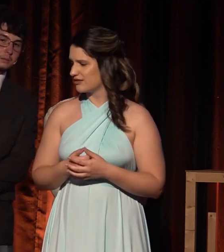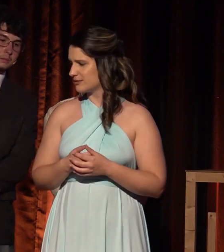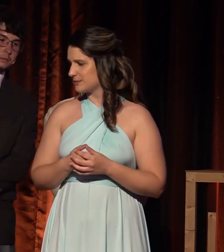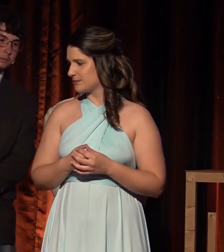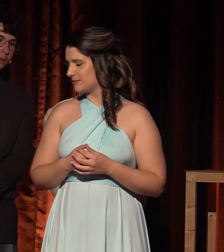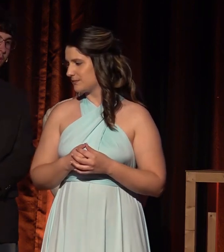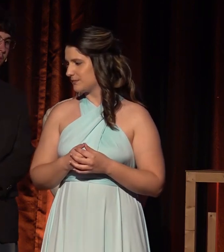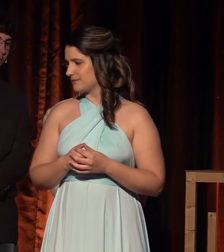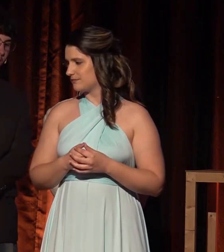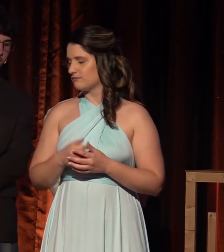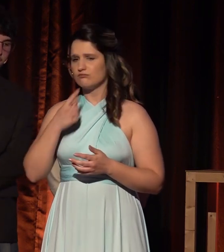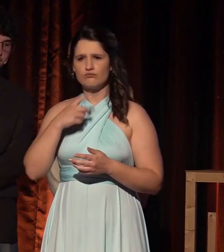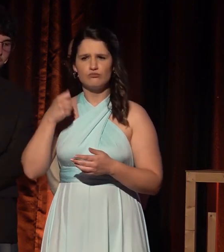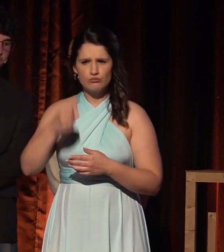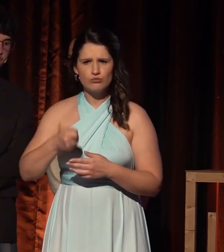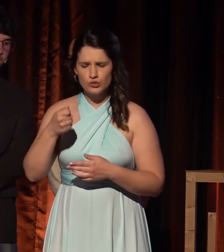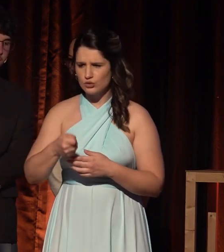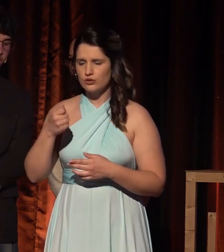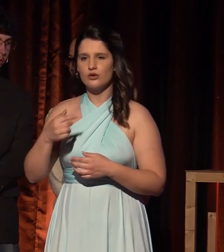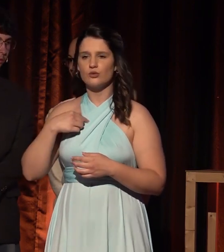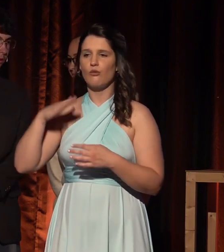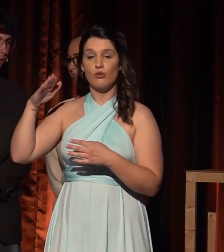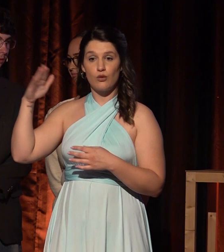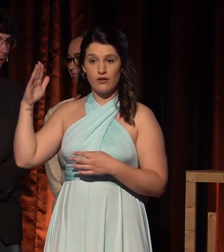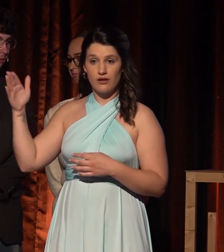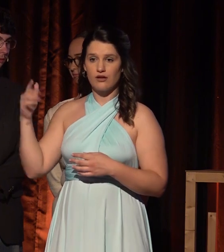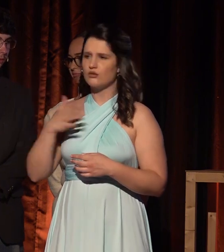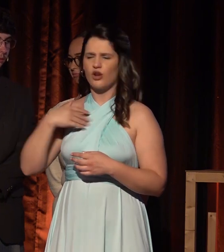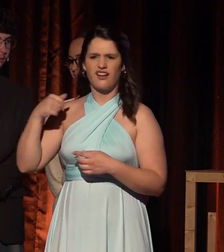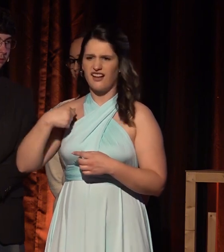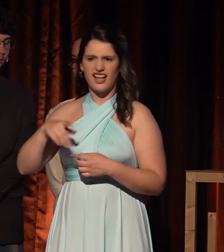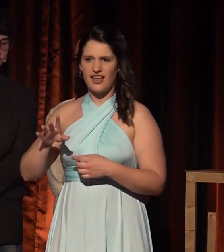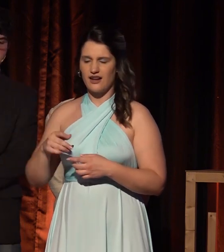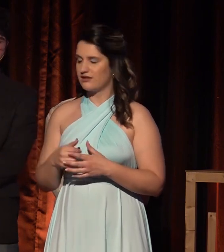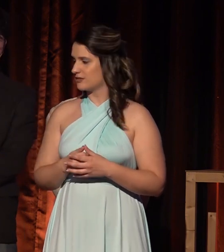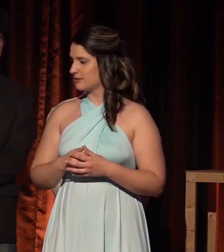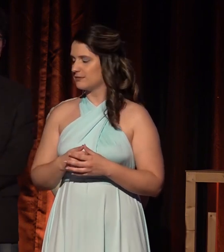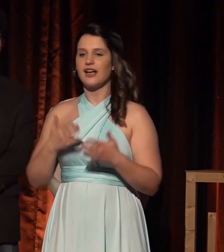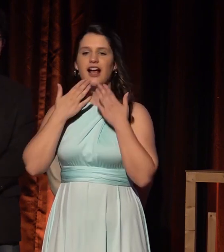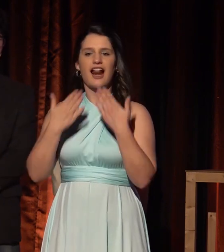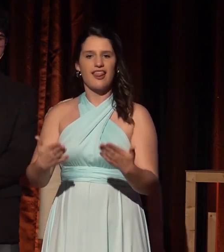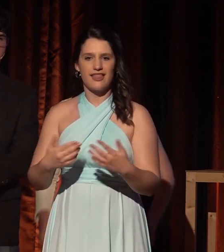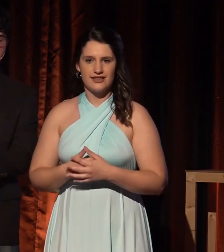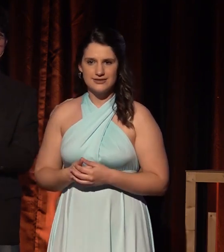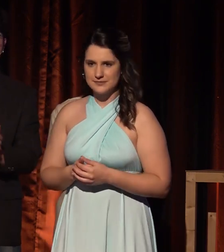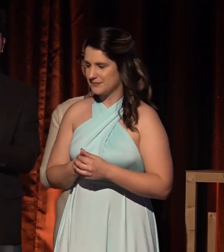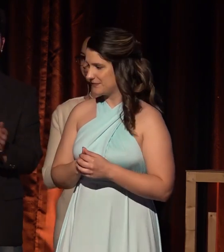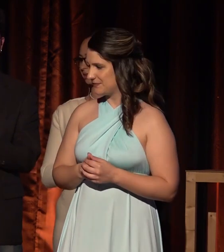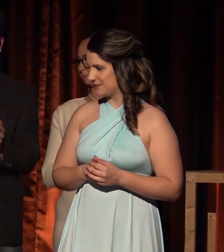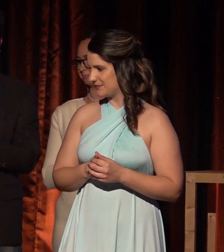assegurar que si teniu constància i dedicació podeu aconseguir a tot el que us proposeu. Moltes gràcies.